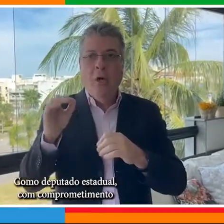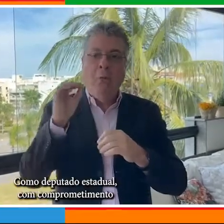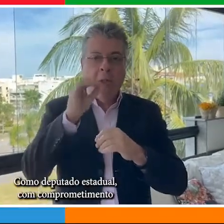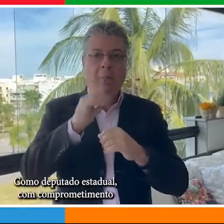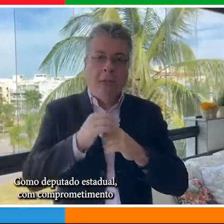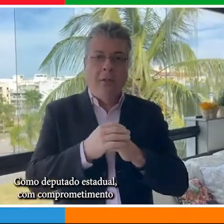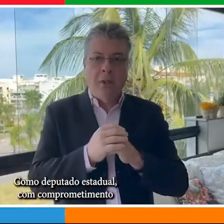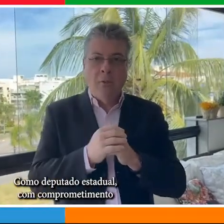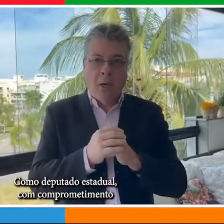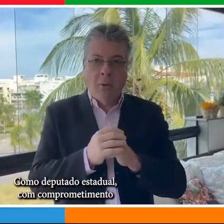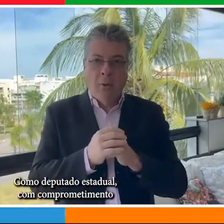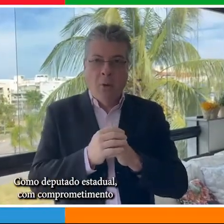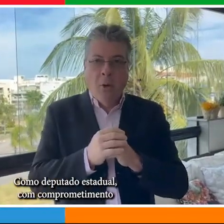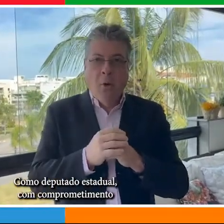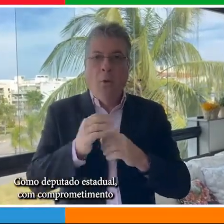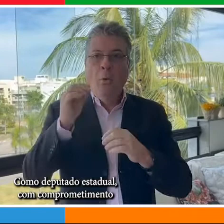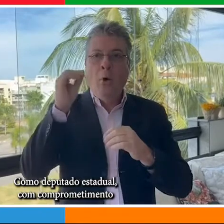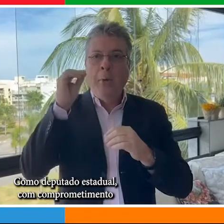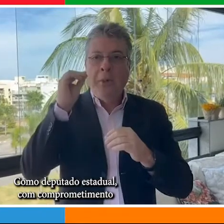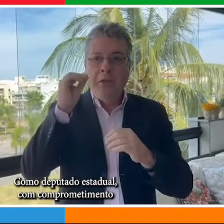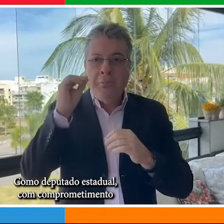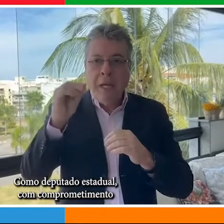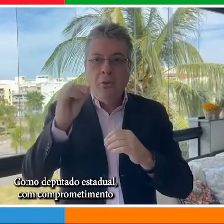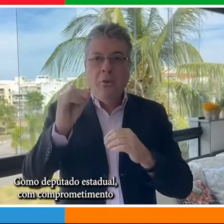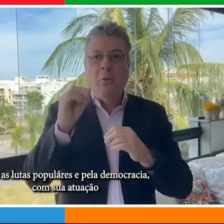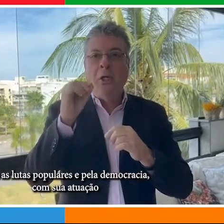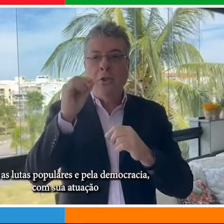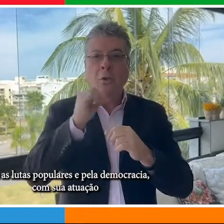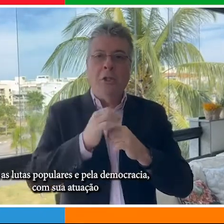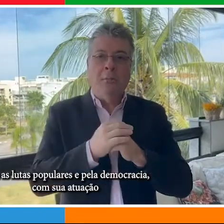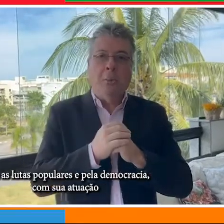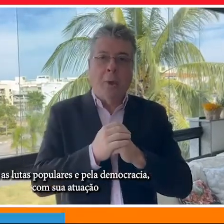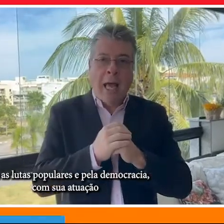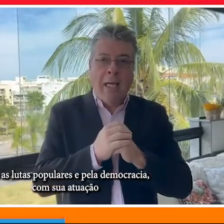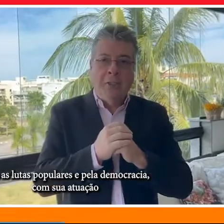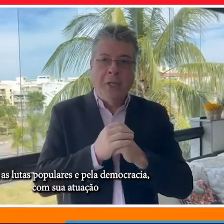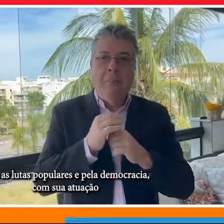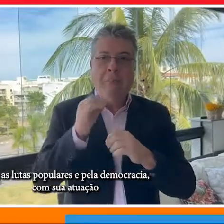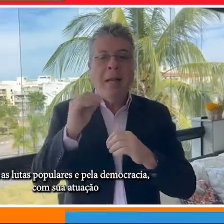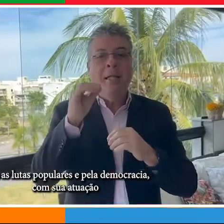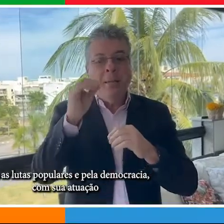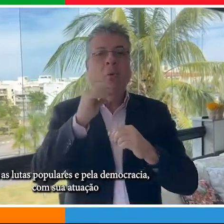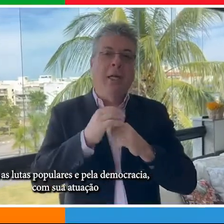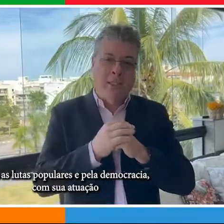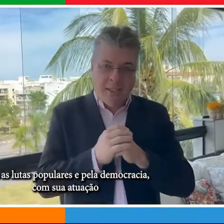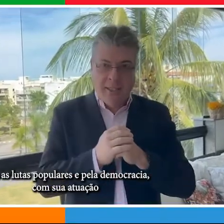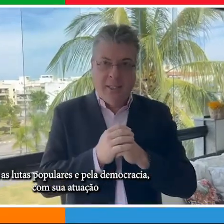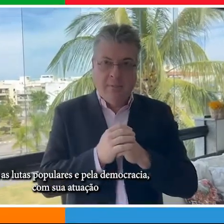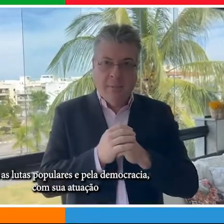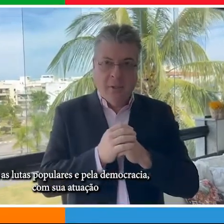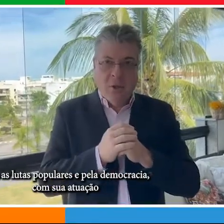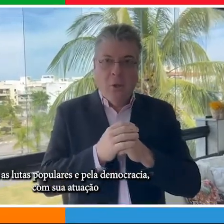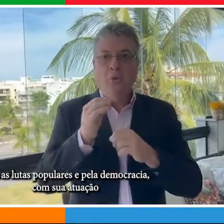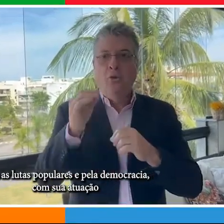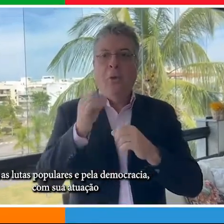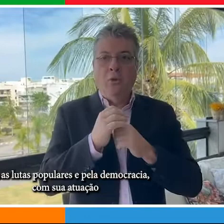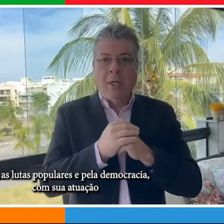como deputado estadual, com comprometimento com as lutas populares e pela democracia, com sua atuação